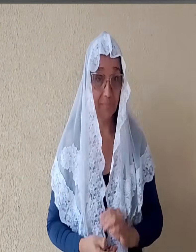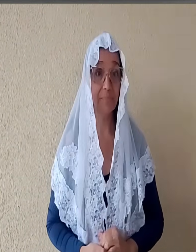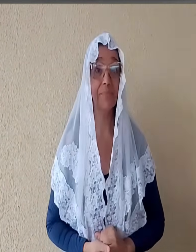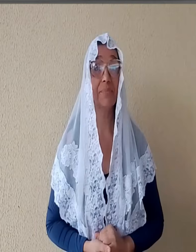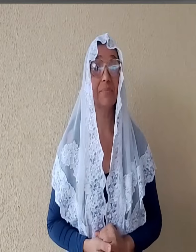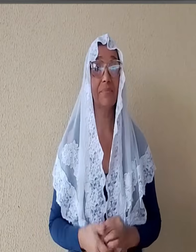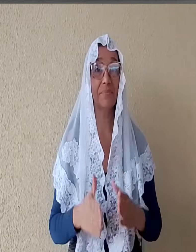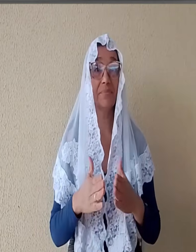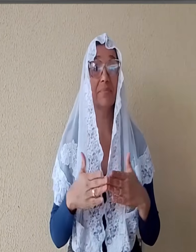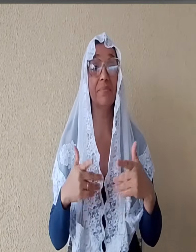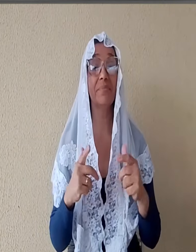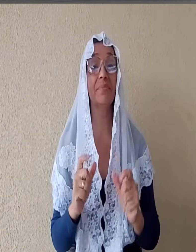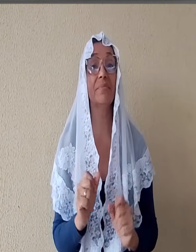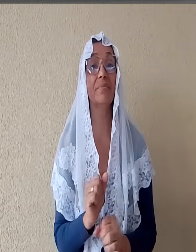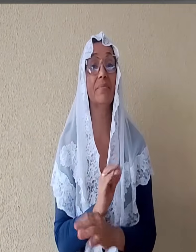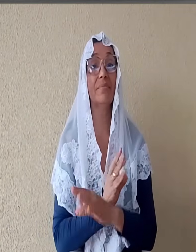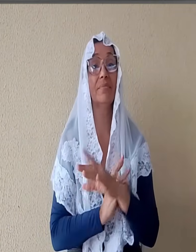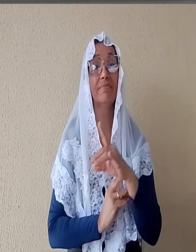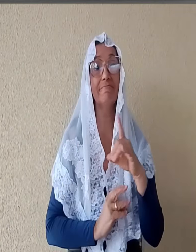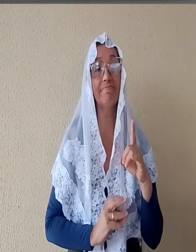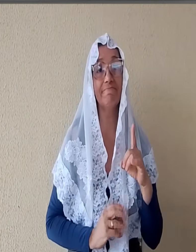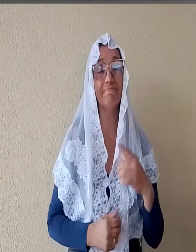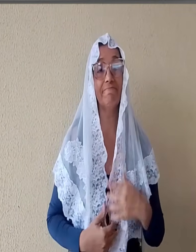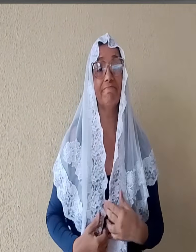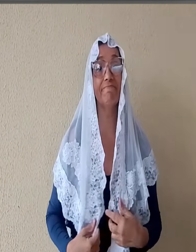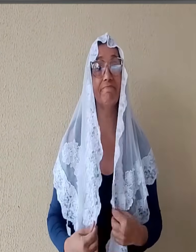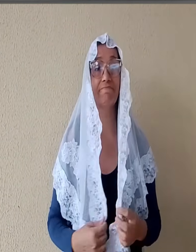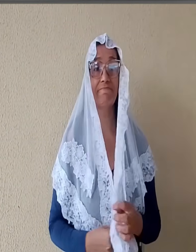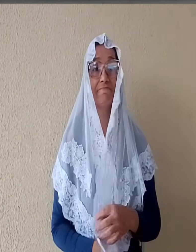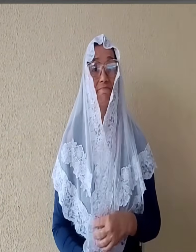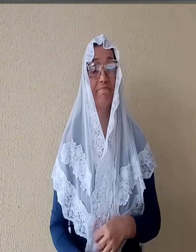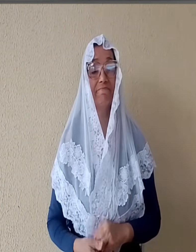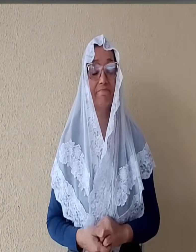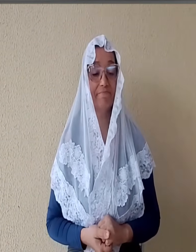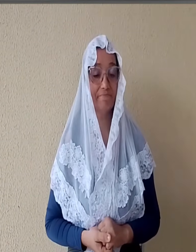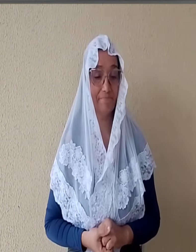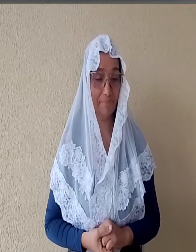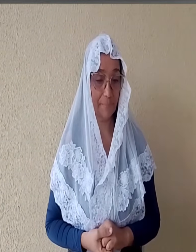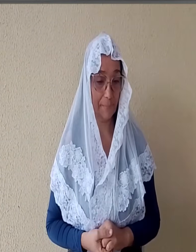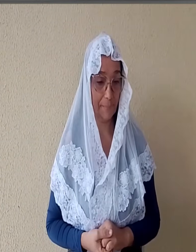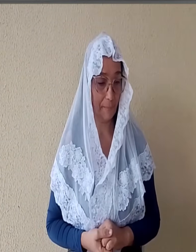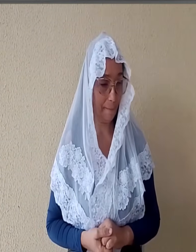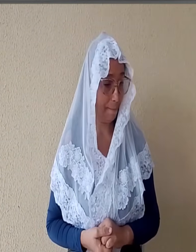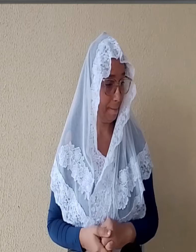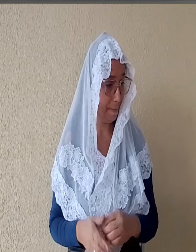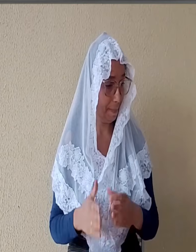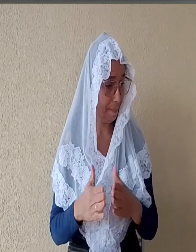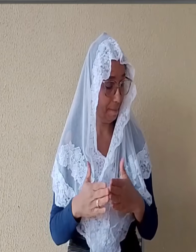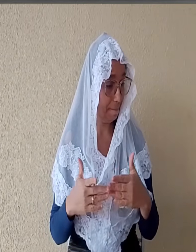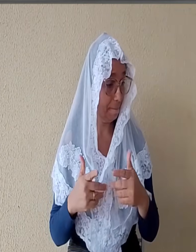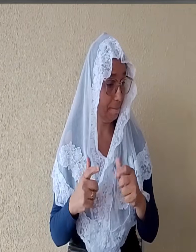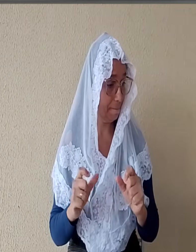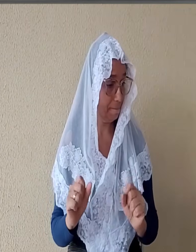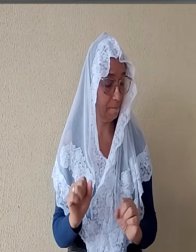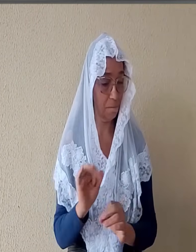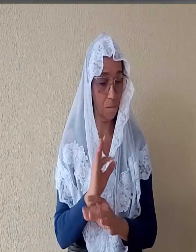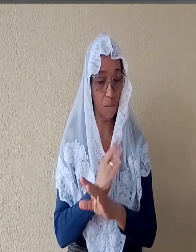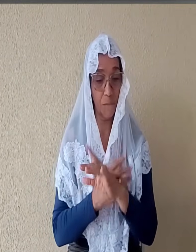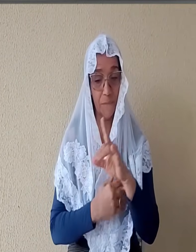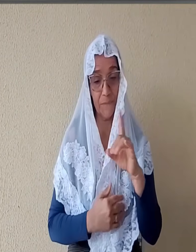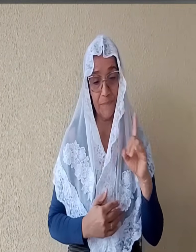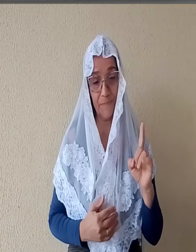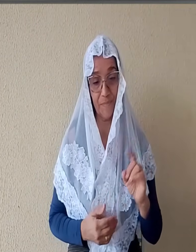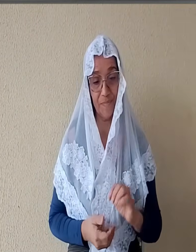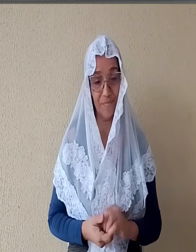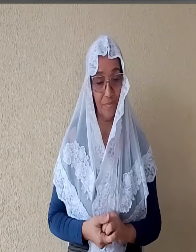Senhor. Ah, aí João, então eu vou ter uma casa no templo. Você não. A casa vai ser lá no deserto.